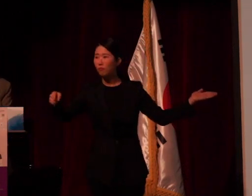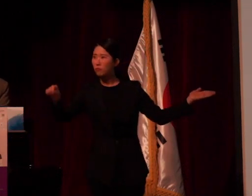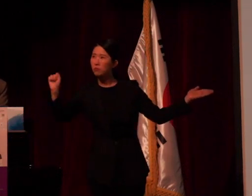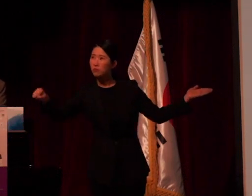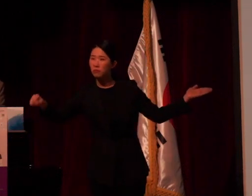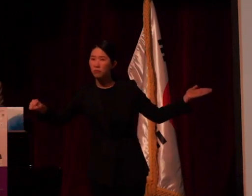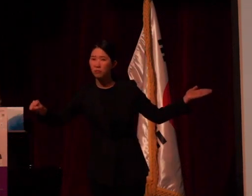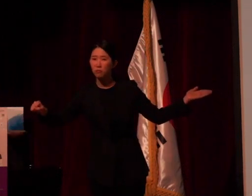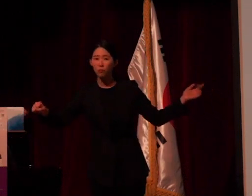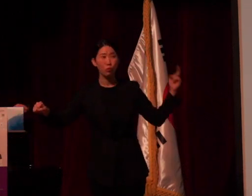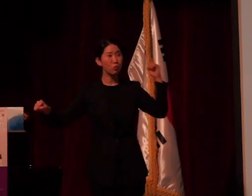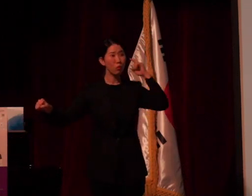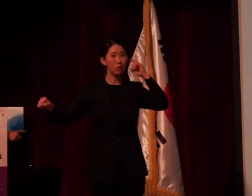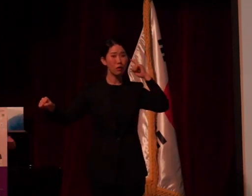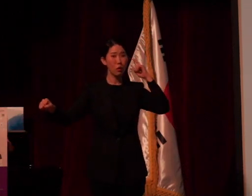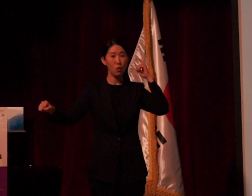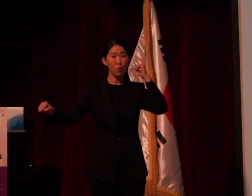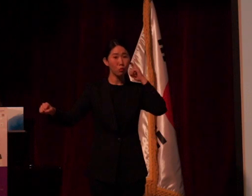딱딱,